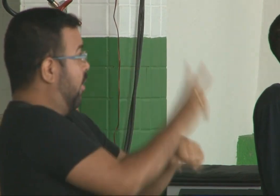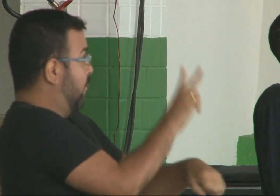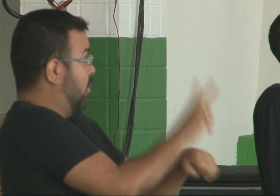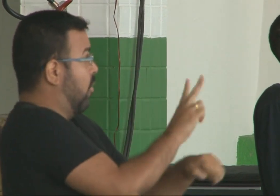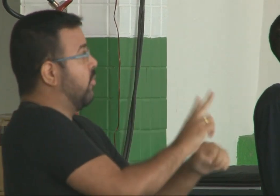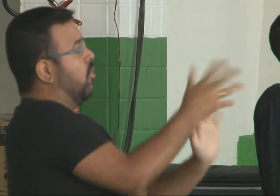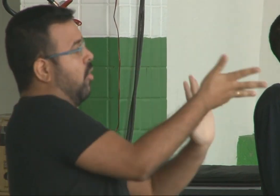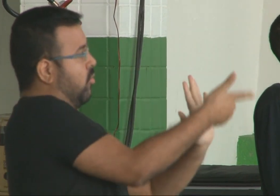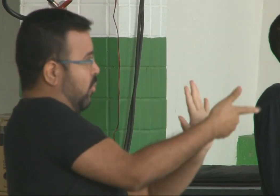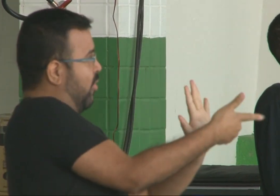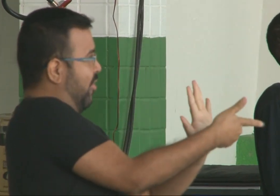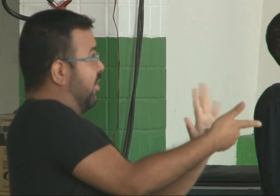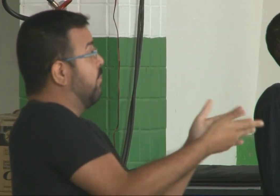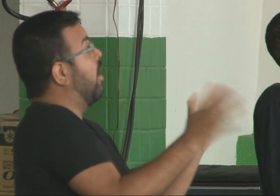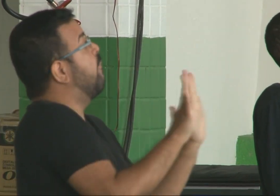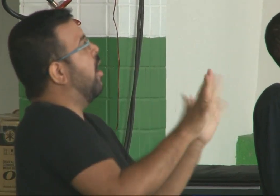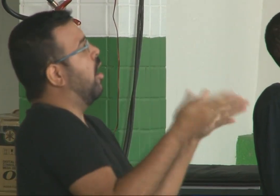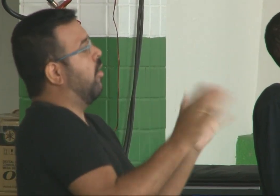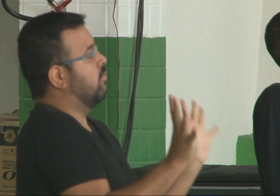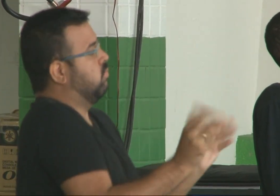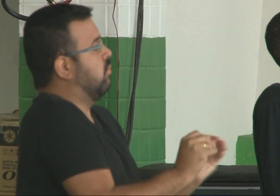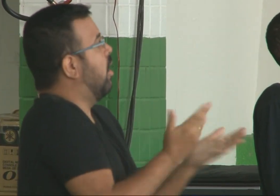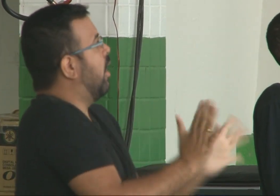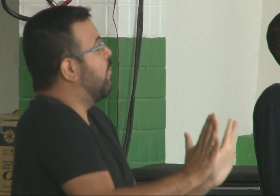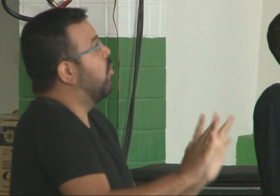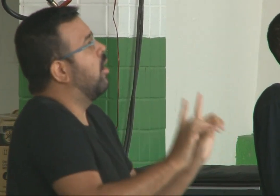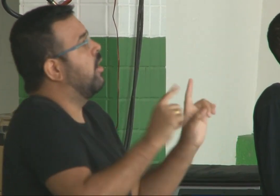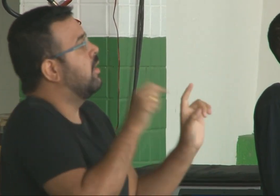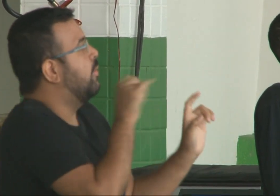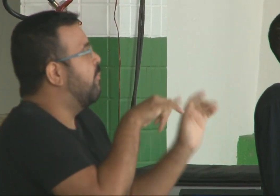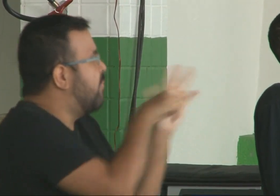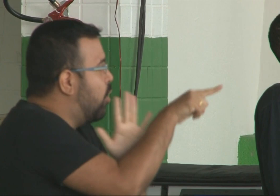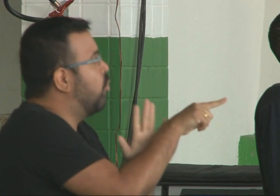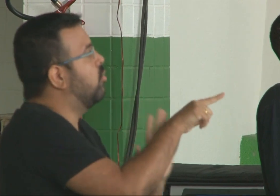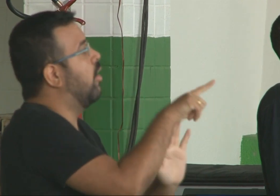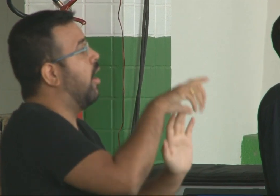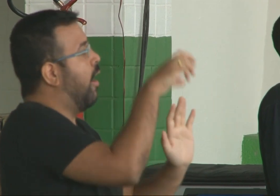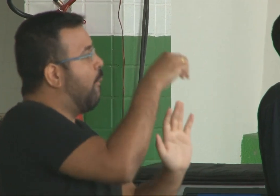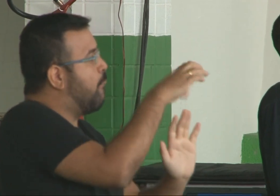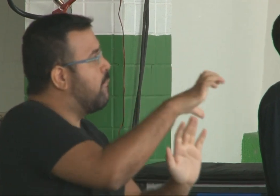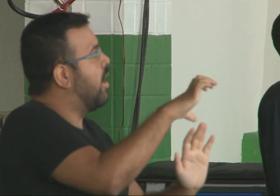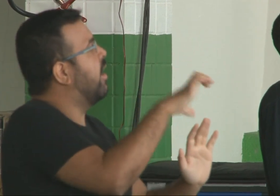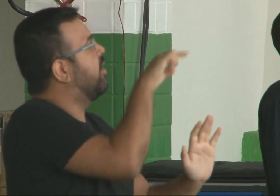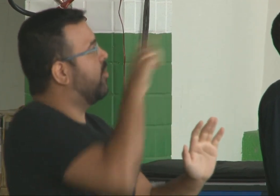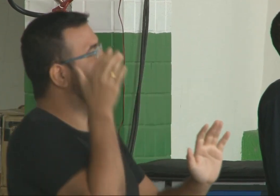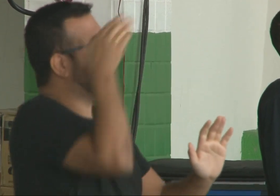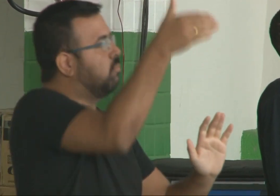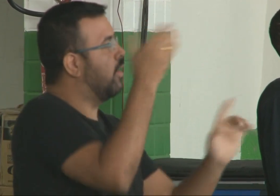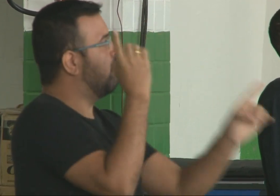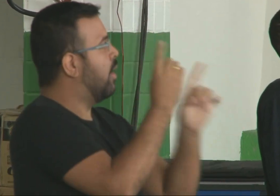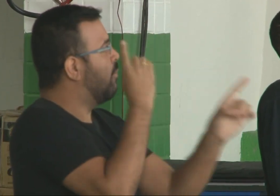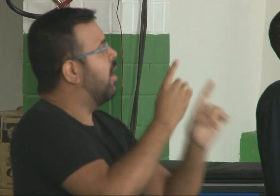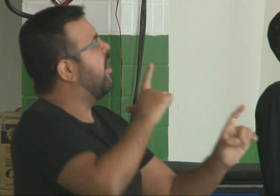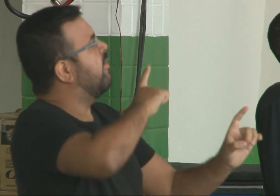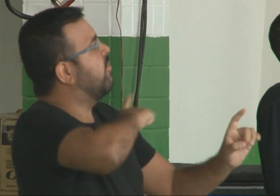atuarem nos institutos e universidades. O problema vem em outro momento, vem em outro processo, que foi aprovado, enfim.